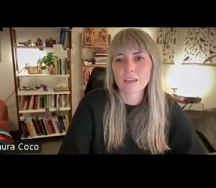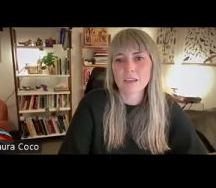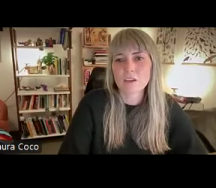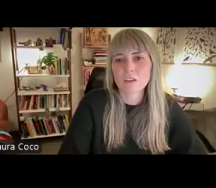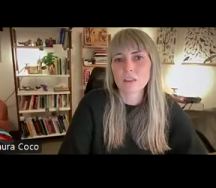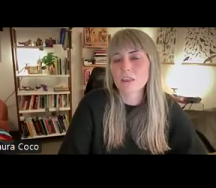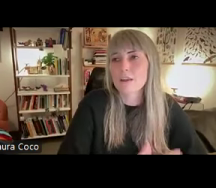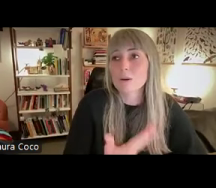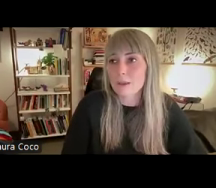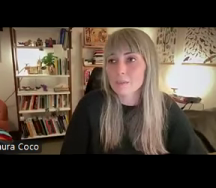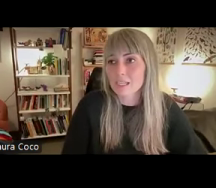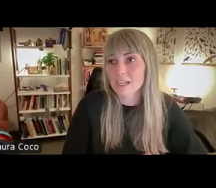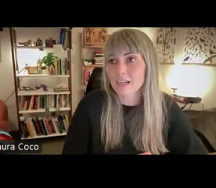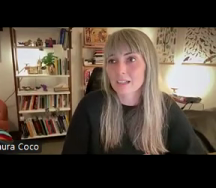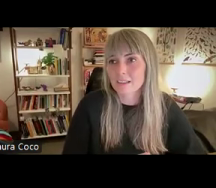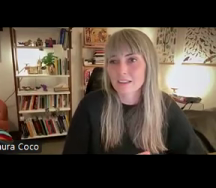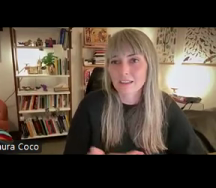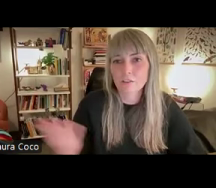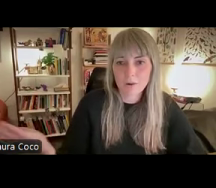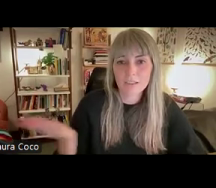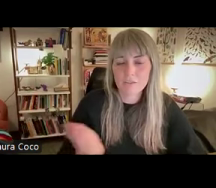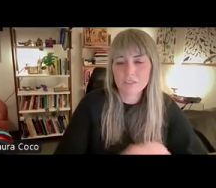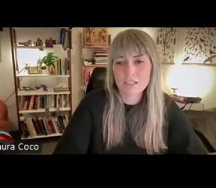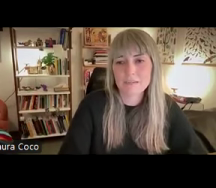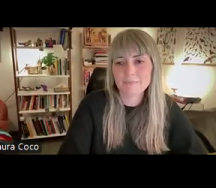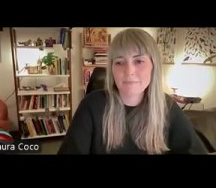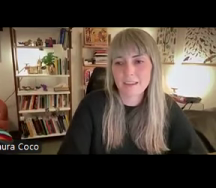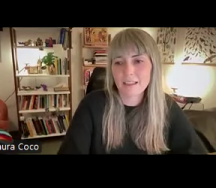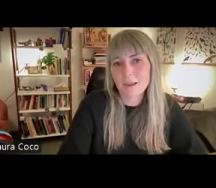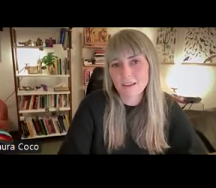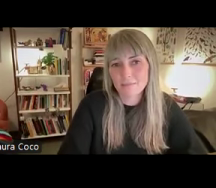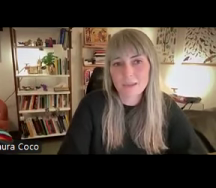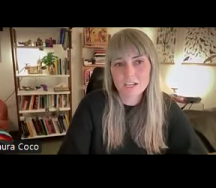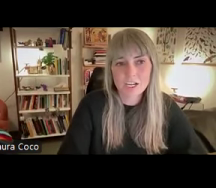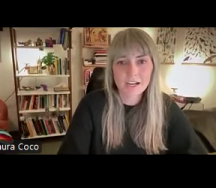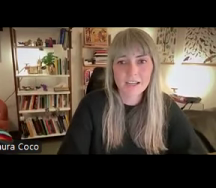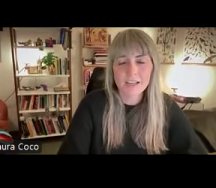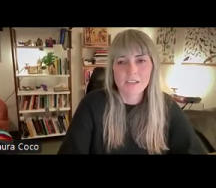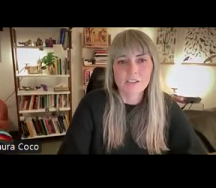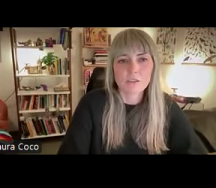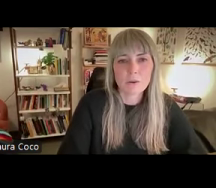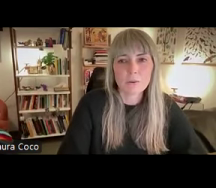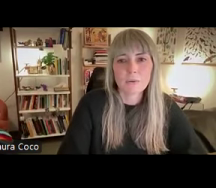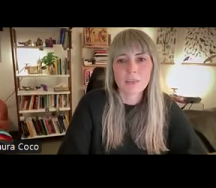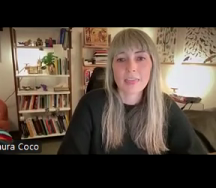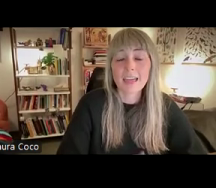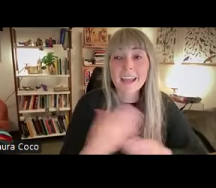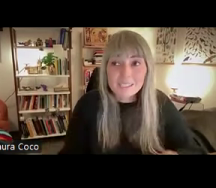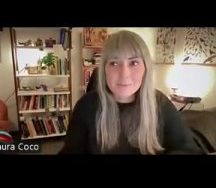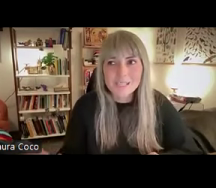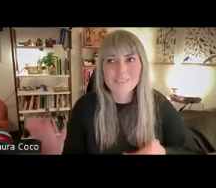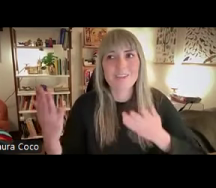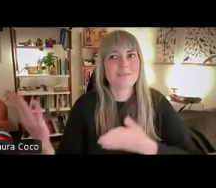detrás y no podrían escuchar este montecarga y quizás puedan